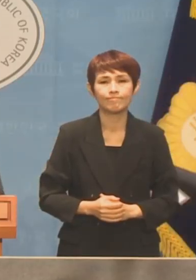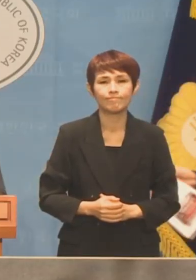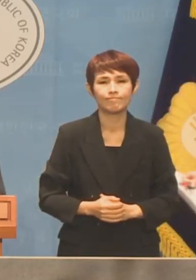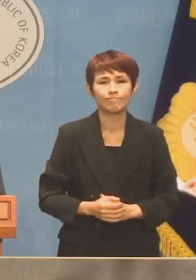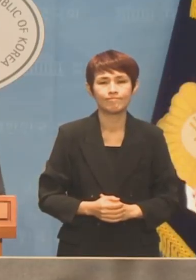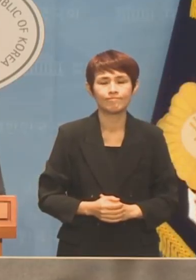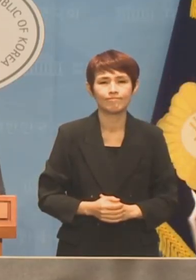네.